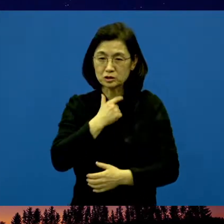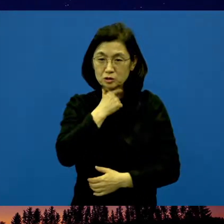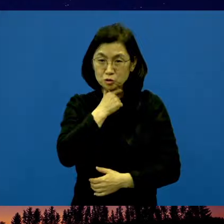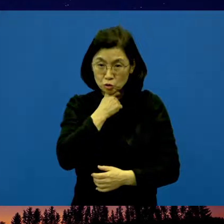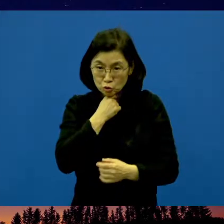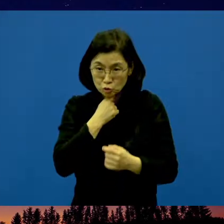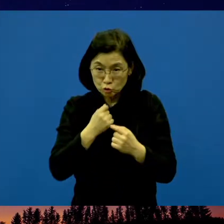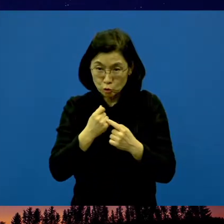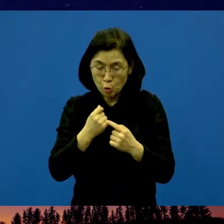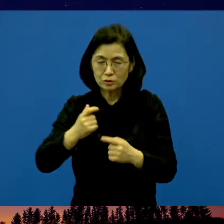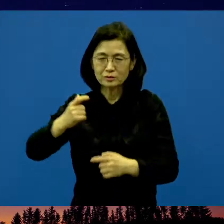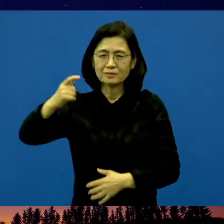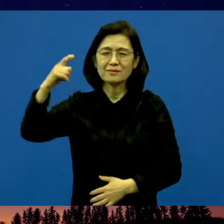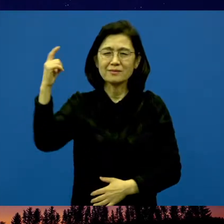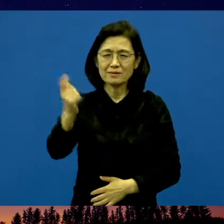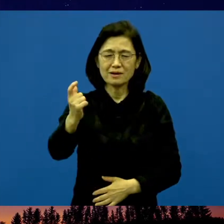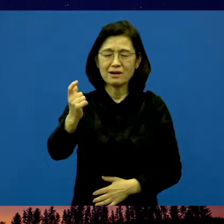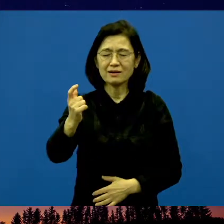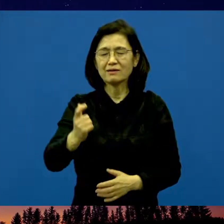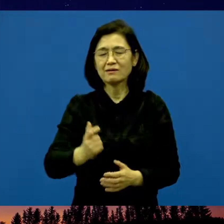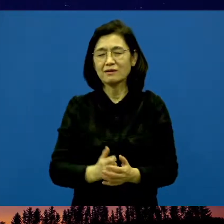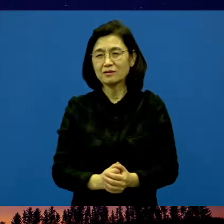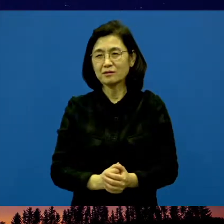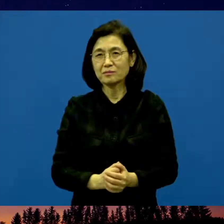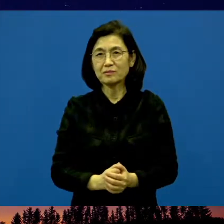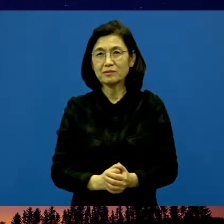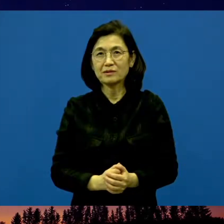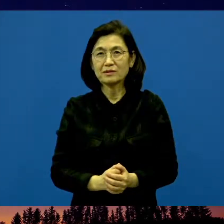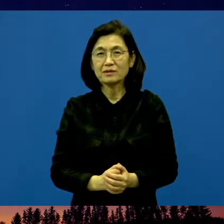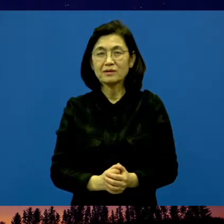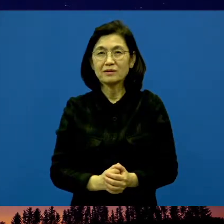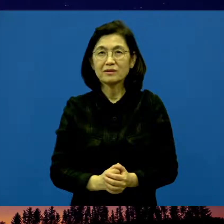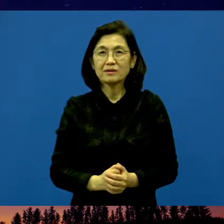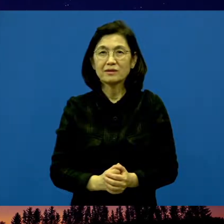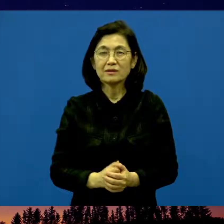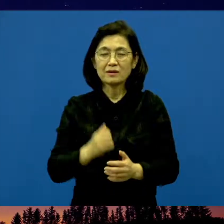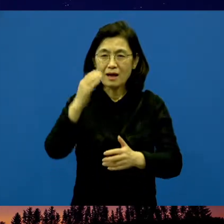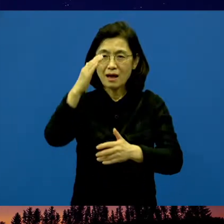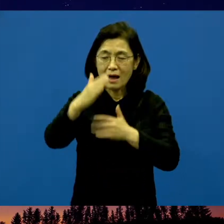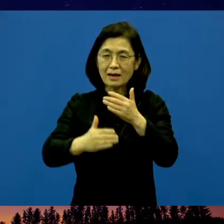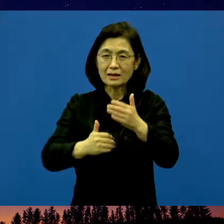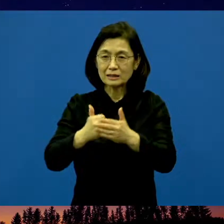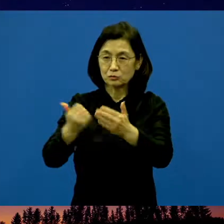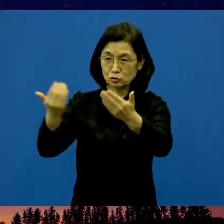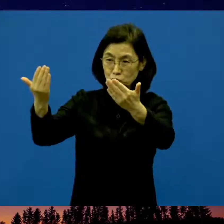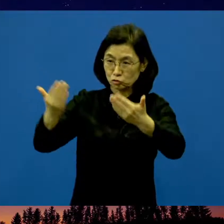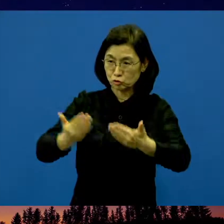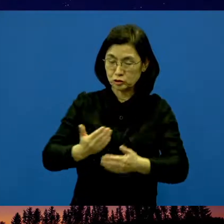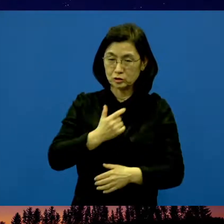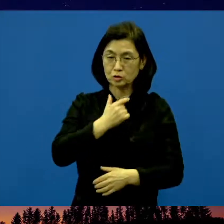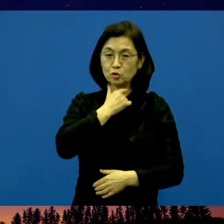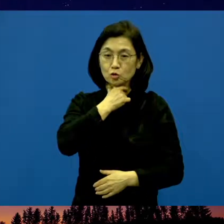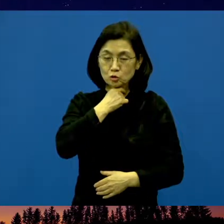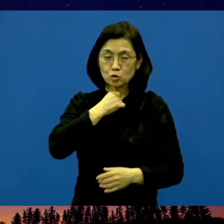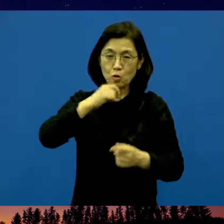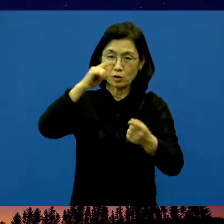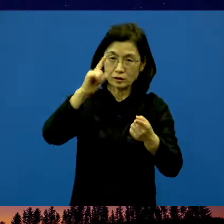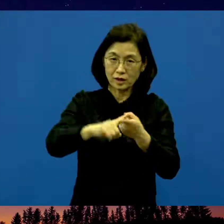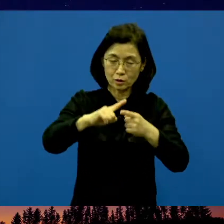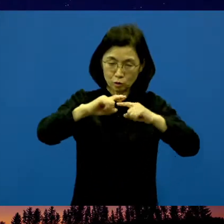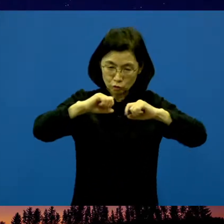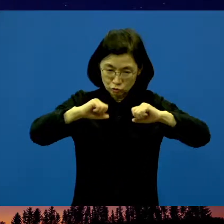하면 잠이 안 와요. 그 소원은 반응해야만 기쁨이 있고, 그 반응할